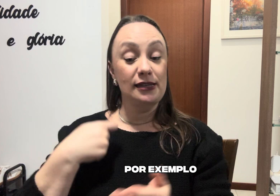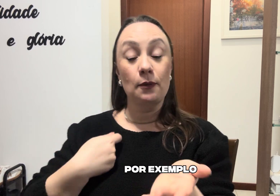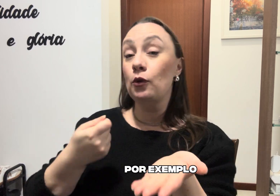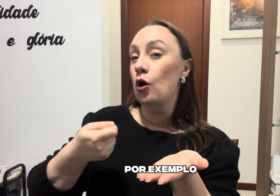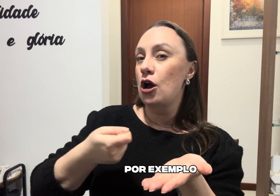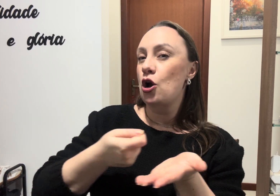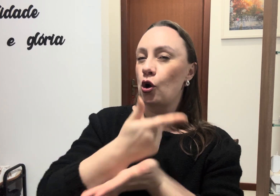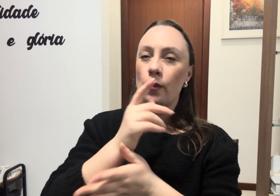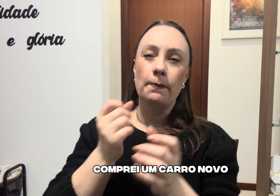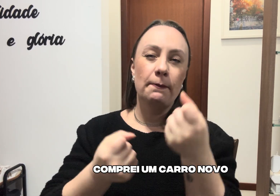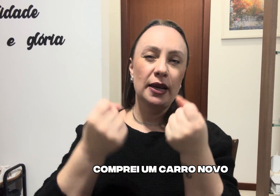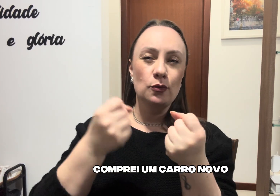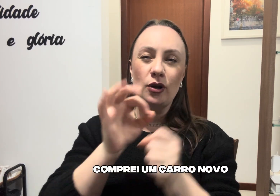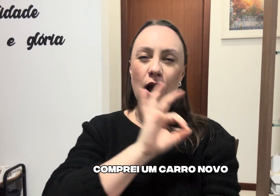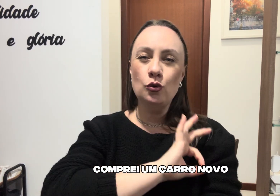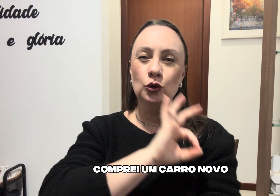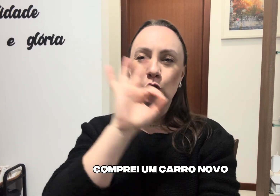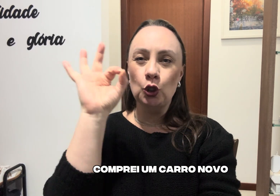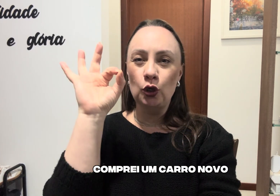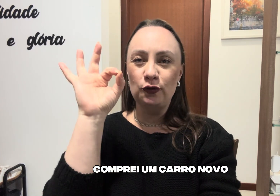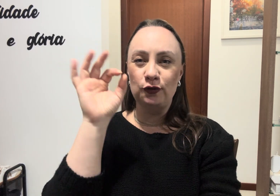exemplo, comprei um carro novo.